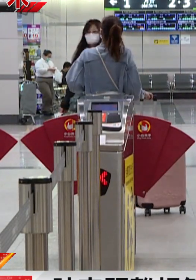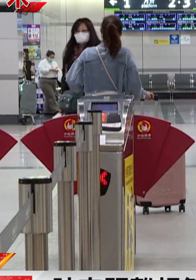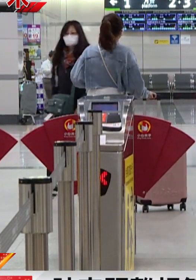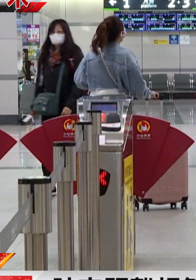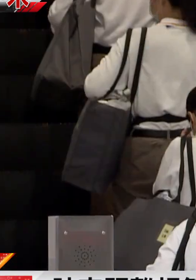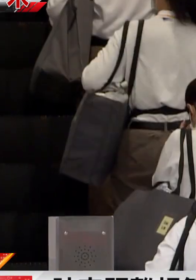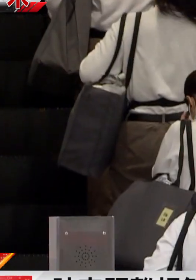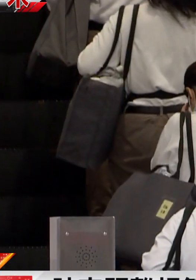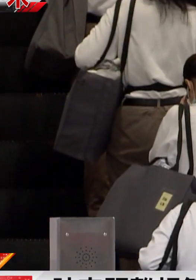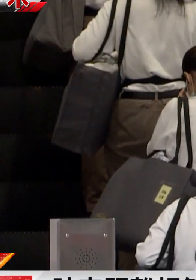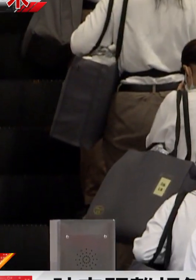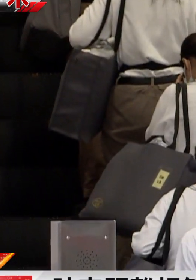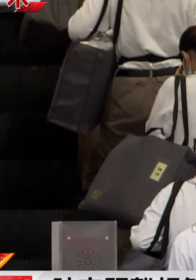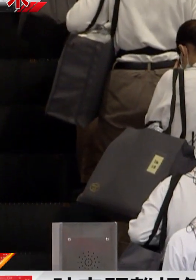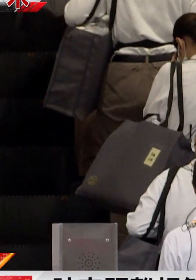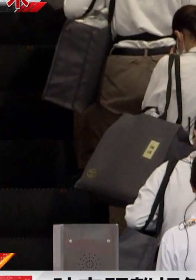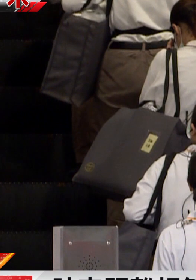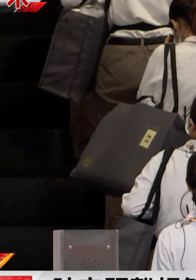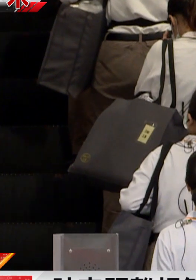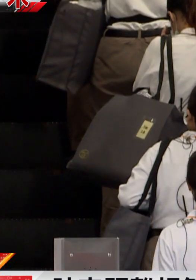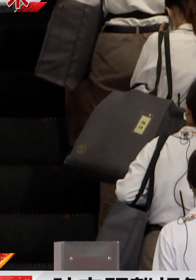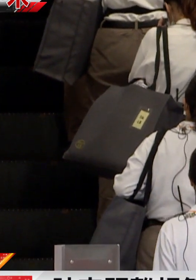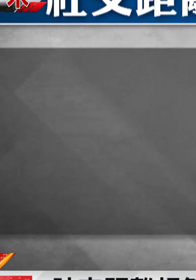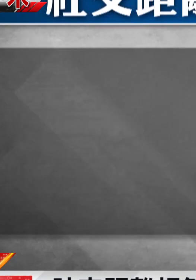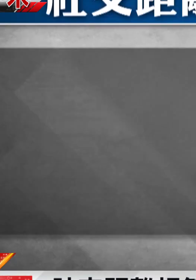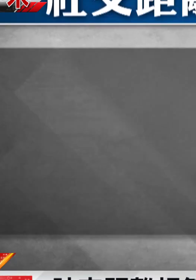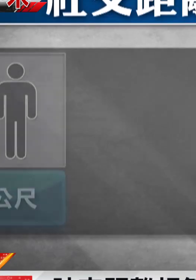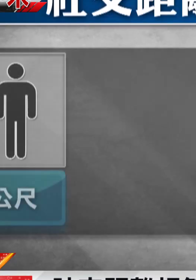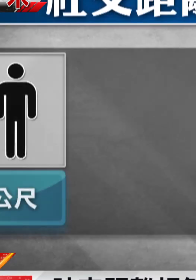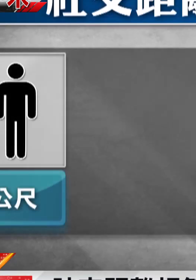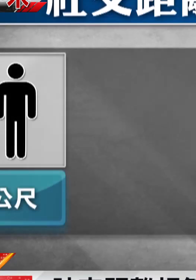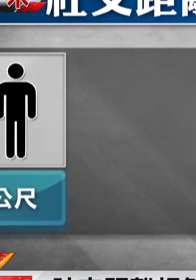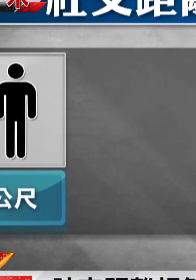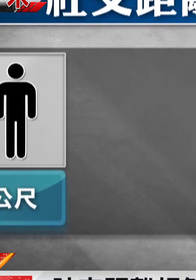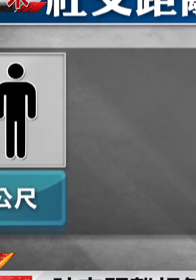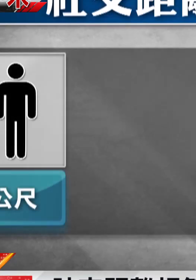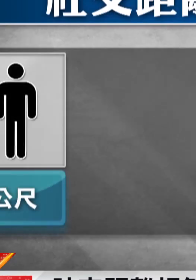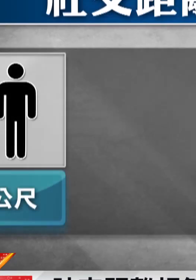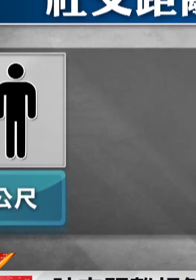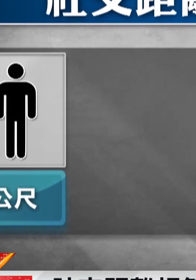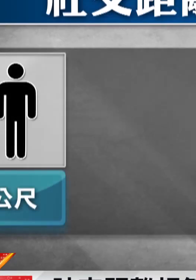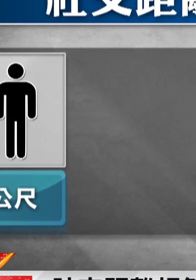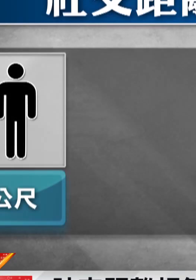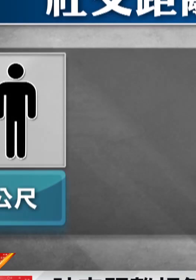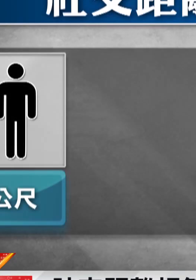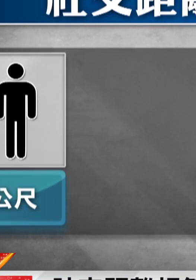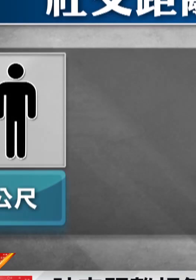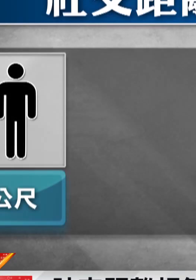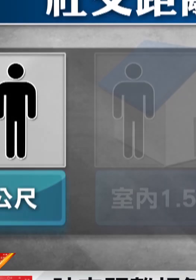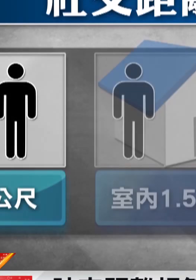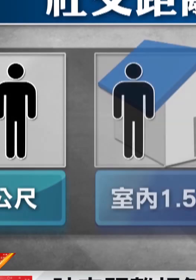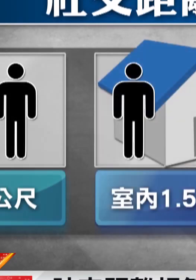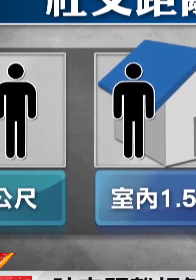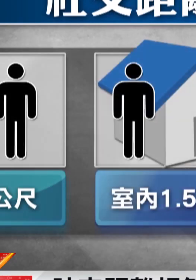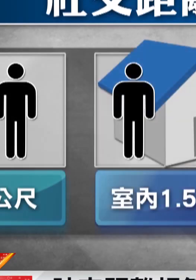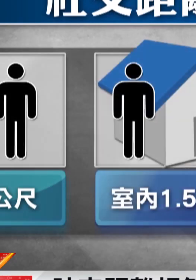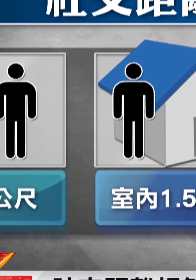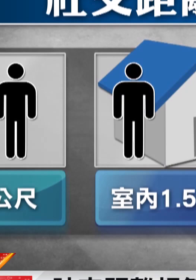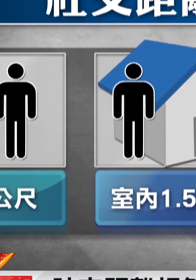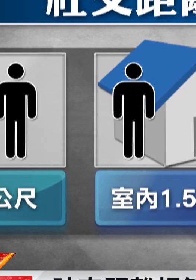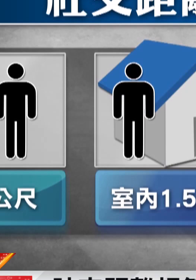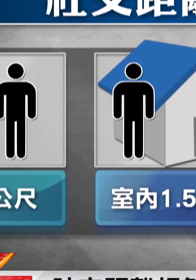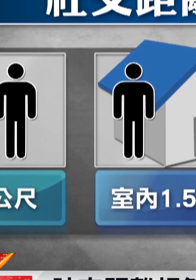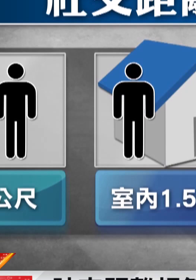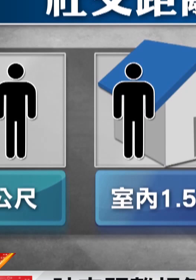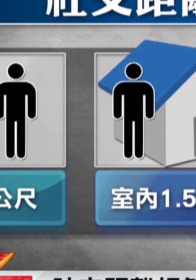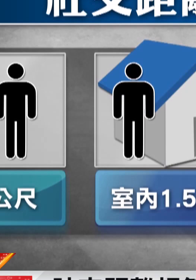即将来临，指挥中心也颁布新规定，社交距离在室外必须保持1公尺的距离，在室内则要保